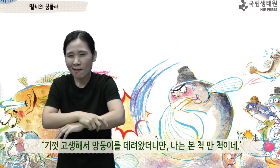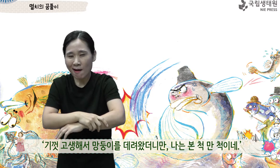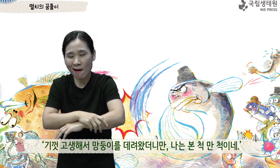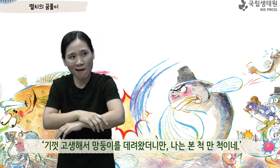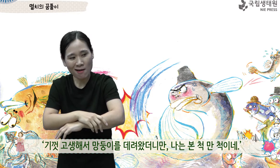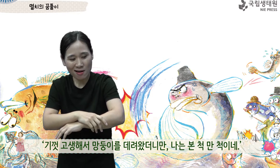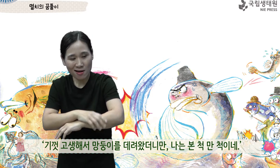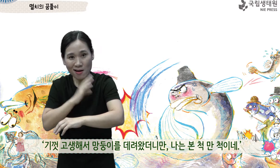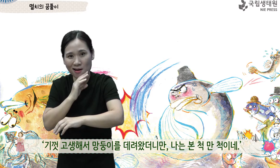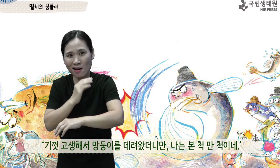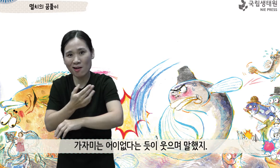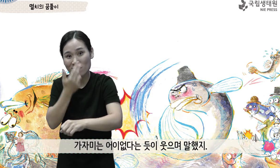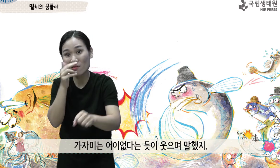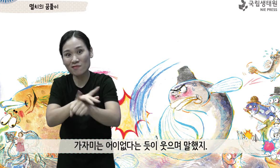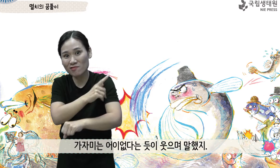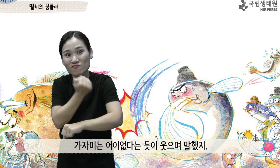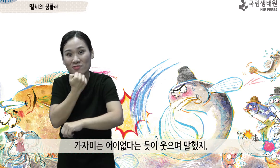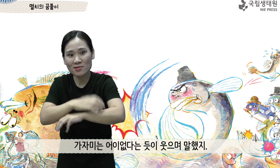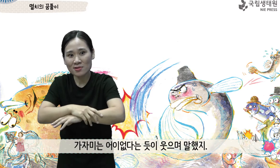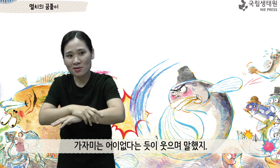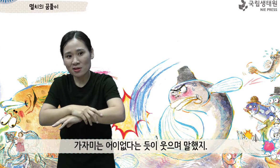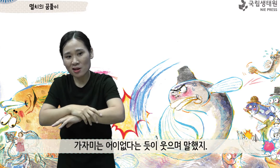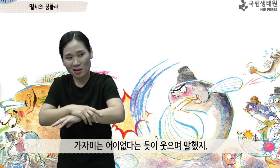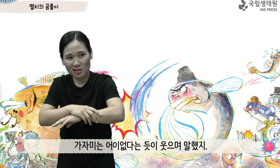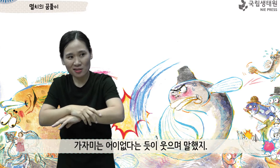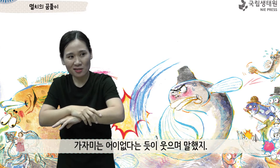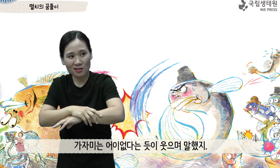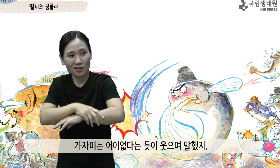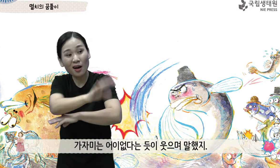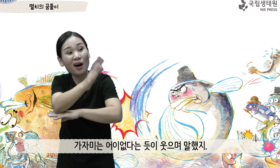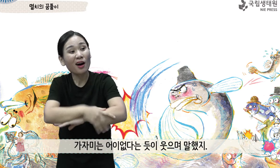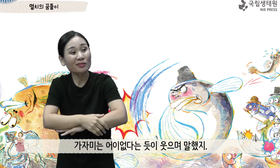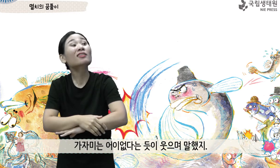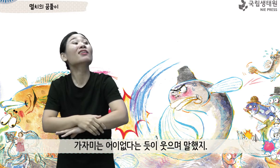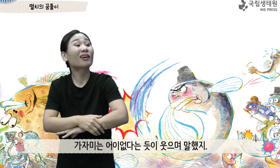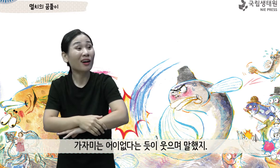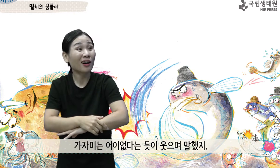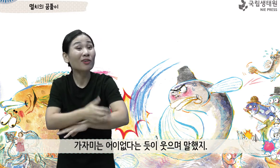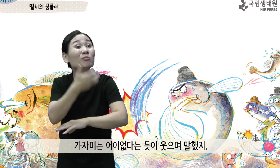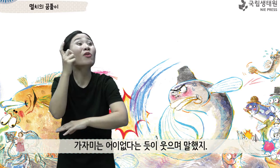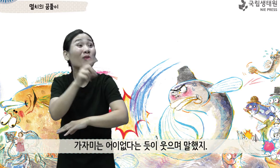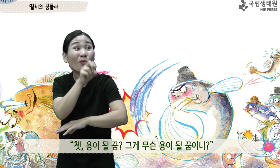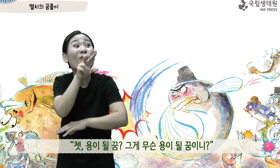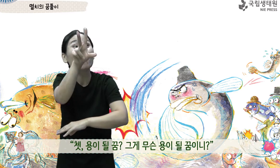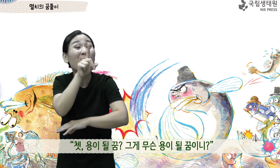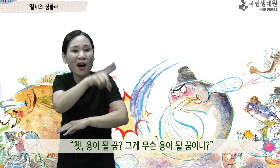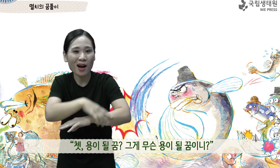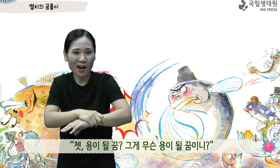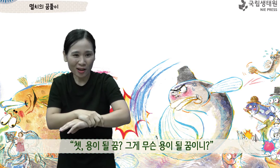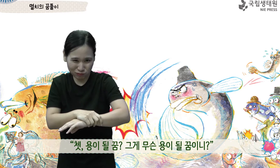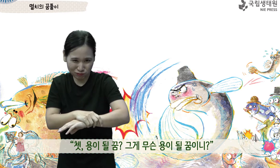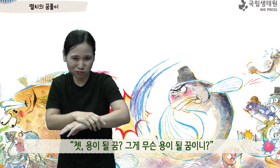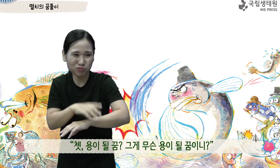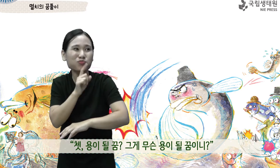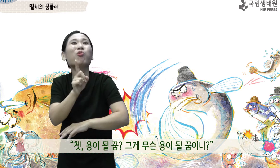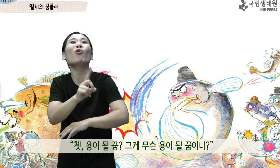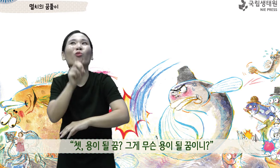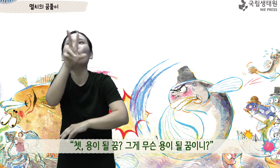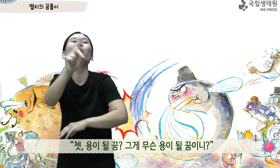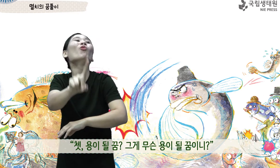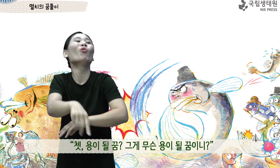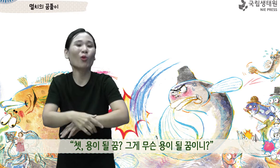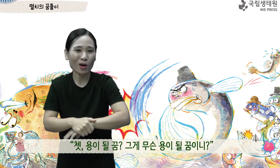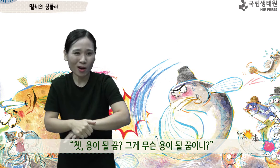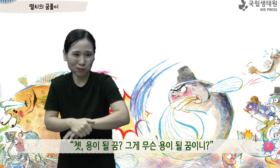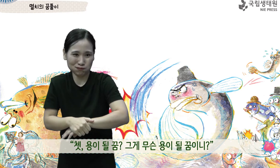만척이네. 가자미는 어이없다는 듯이 웃으며 말했지. 쟤, 용이